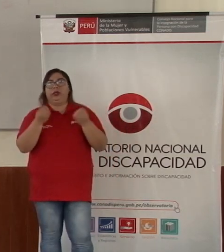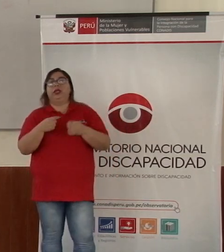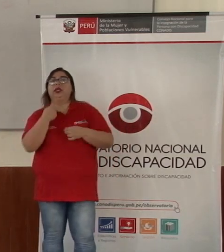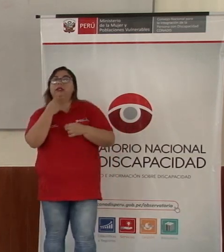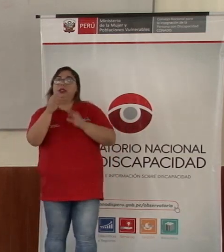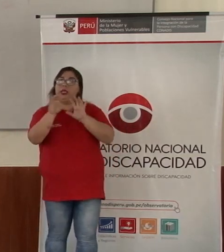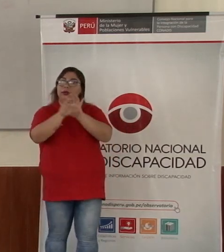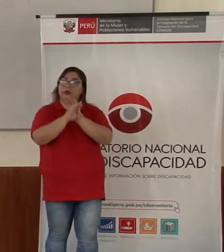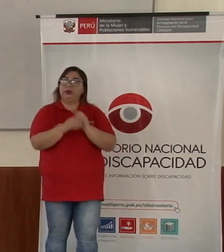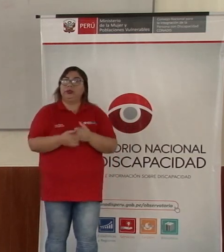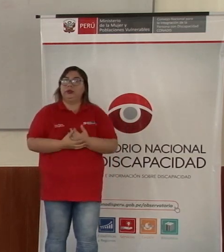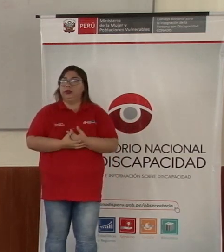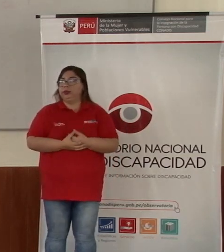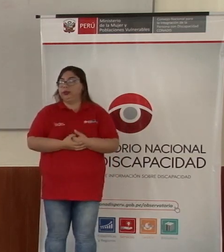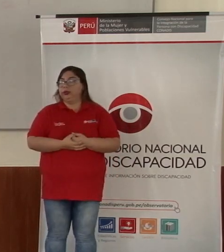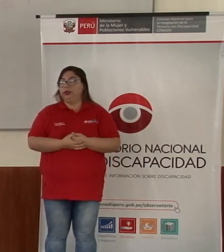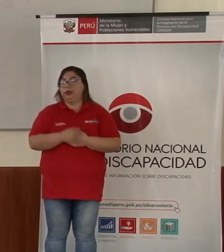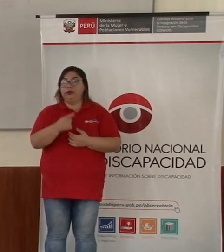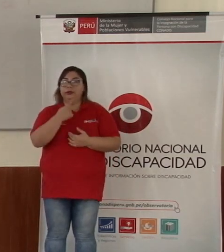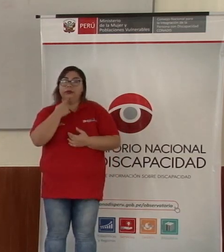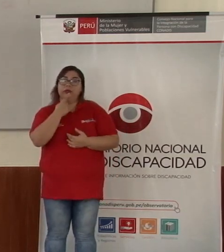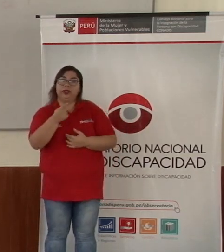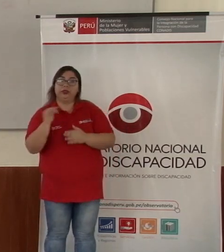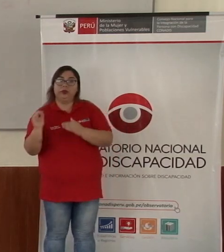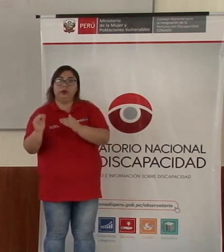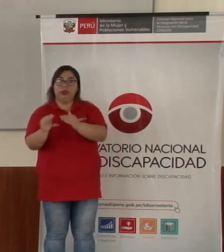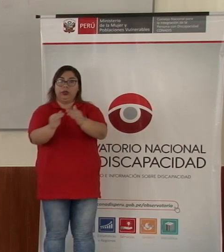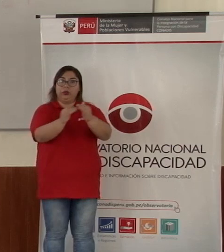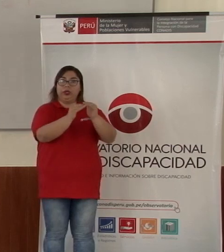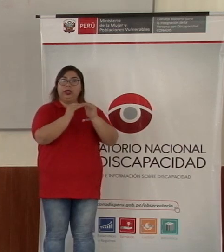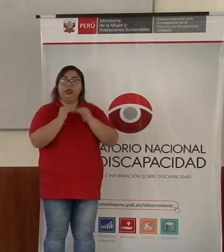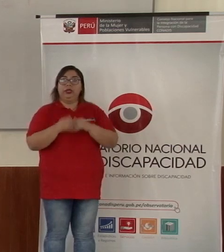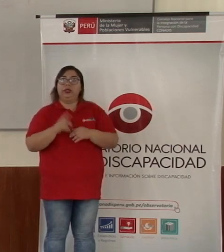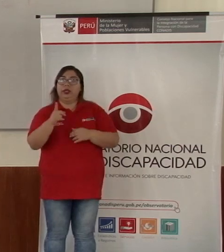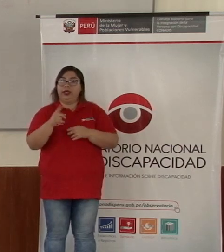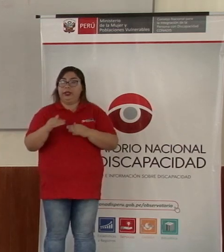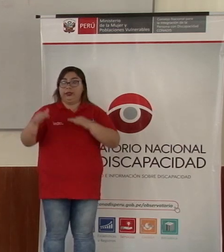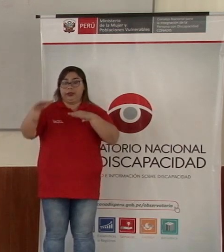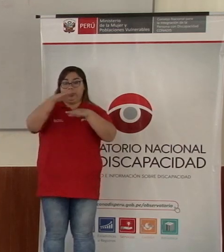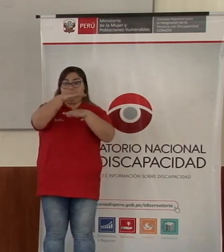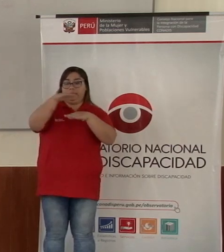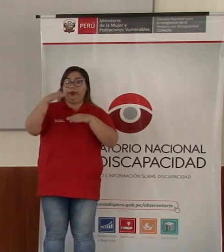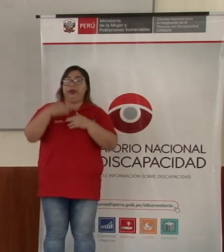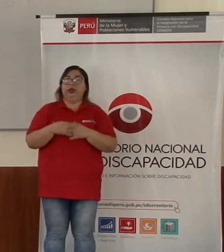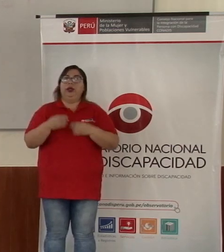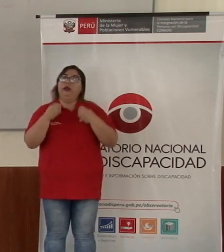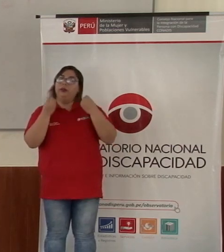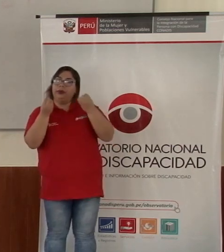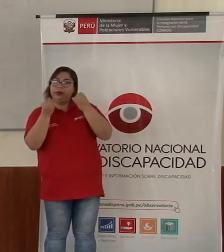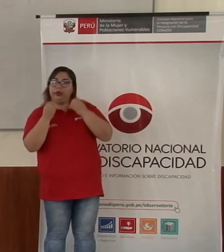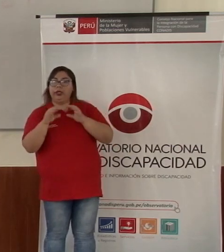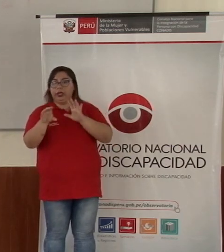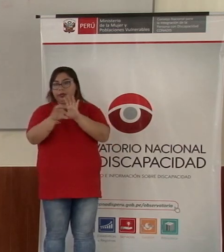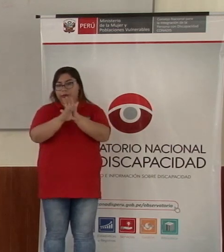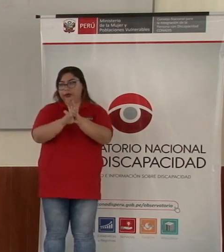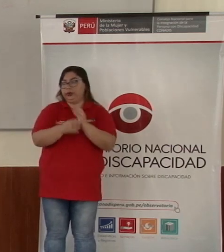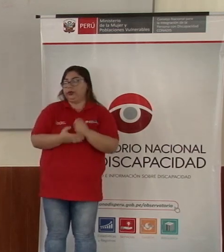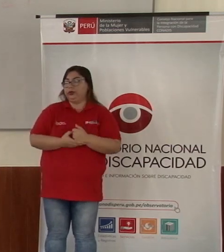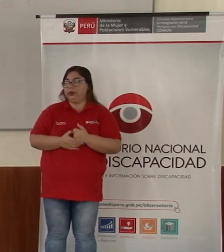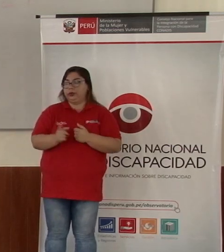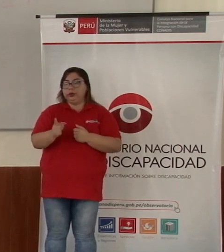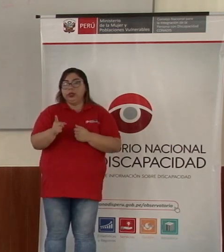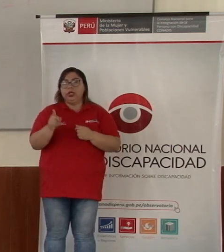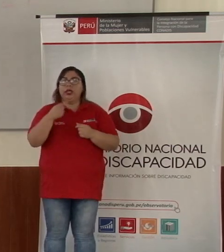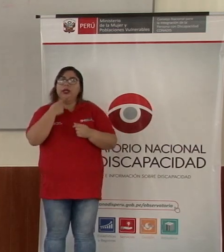la Constitución plantea una igualdad a ese nivel? ¿Por qué la Constitución era